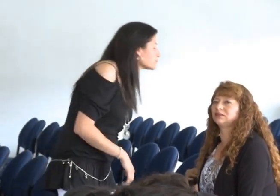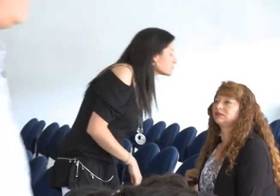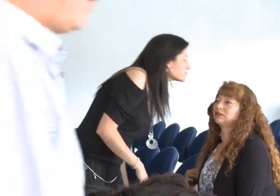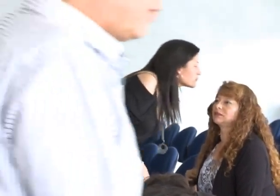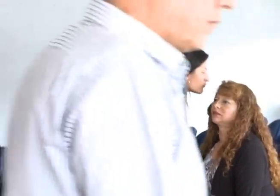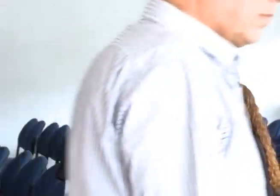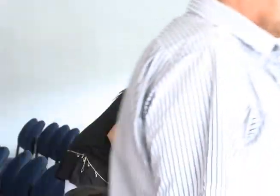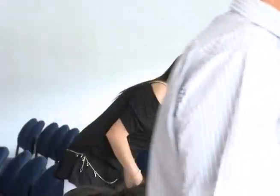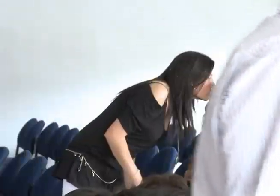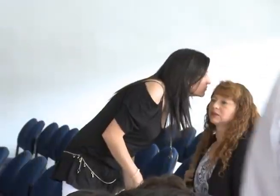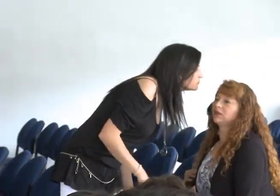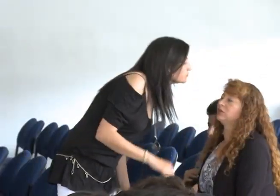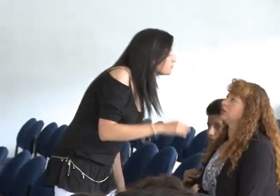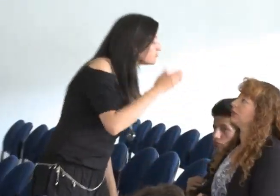Duró 1 mes hospitalizada.